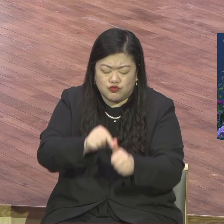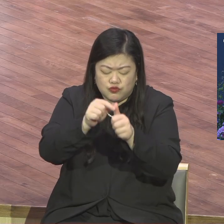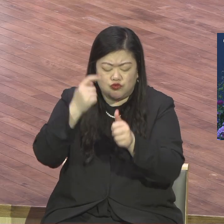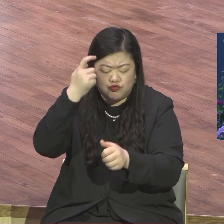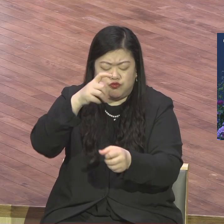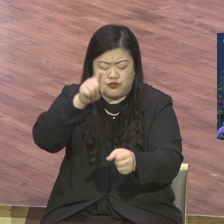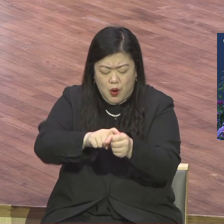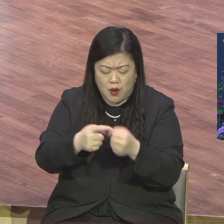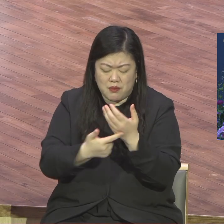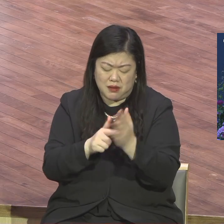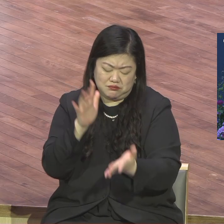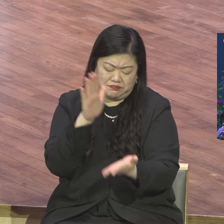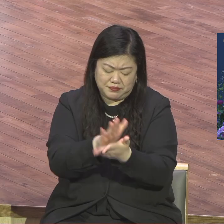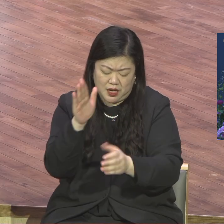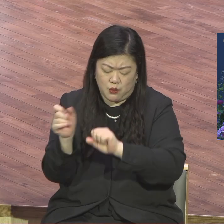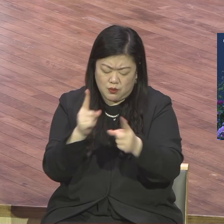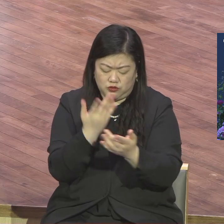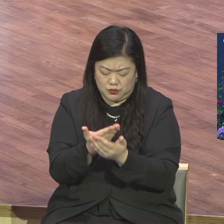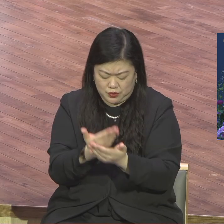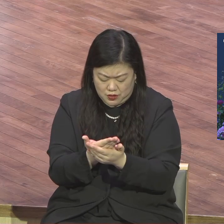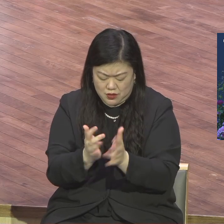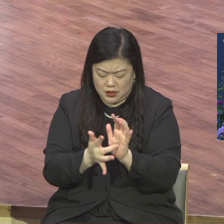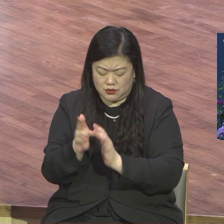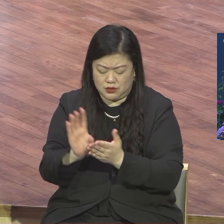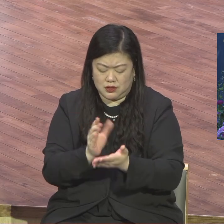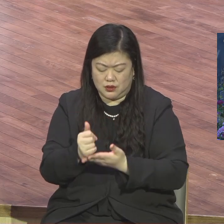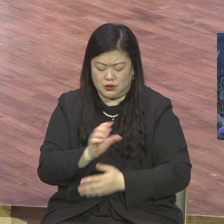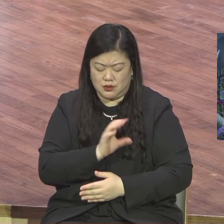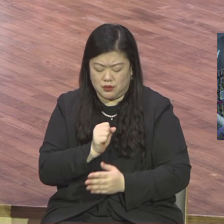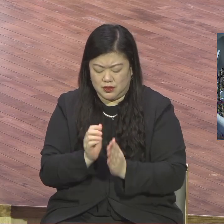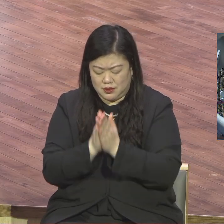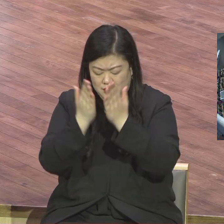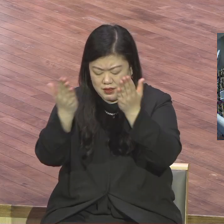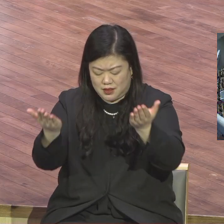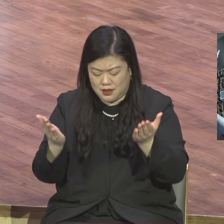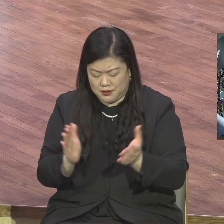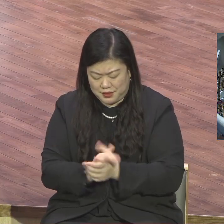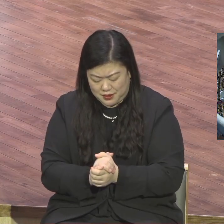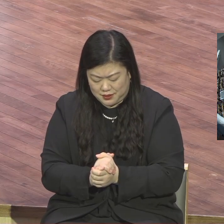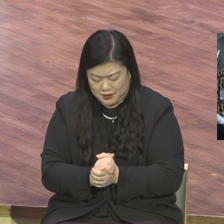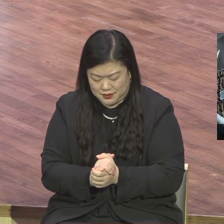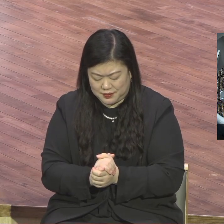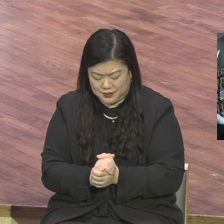주옵소서. 예수 그리스도를 받들어 기도합니다. 아멘.